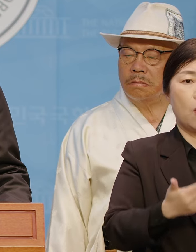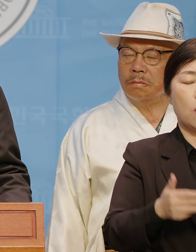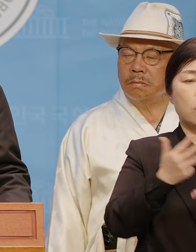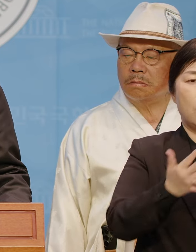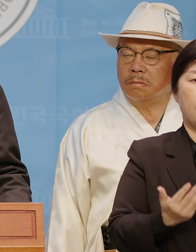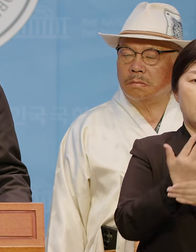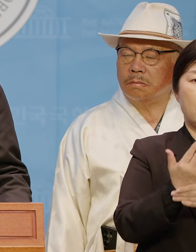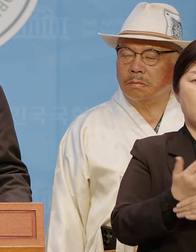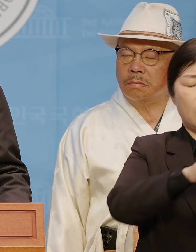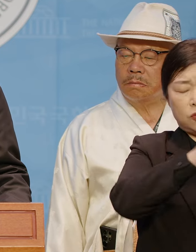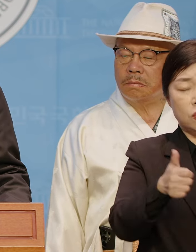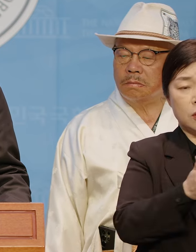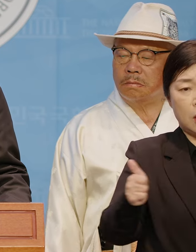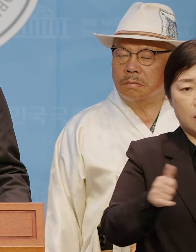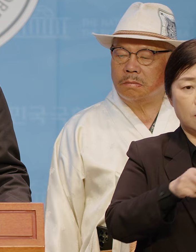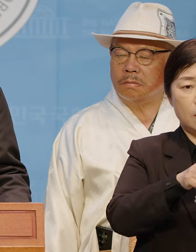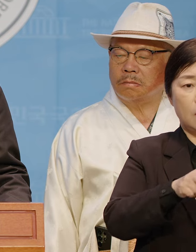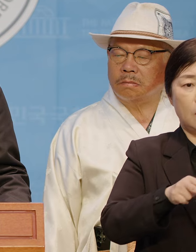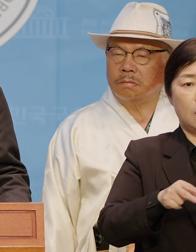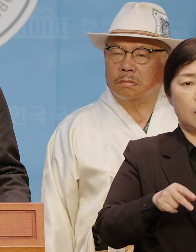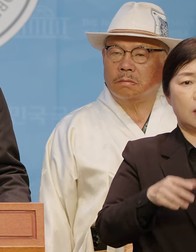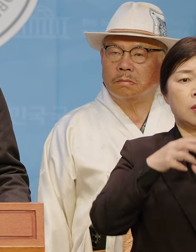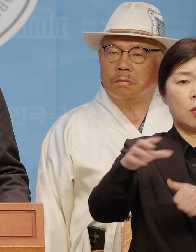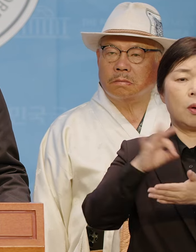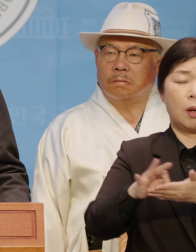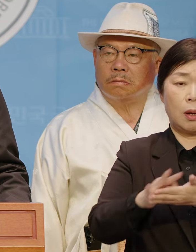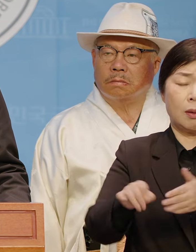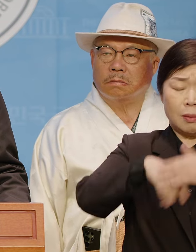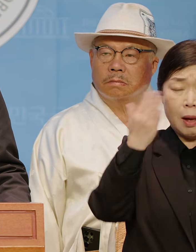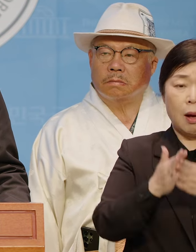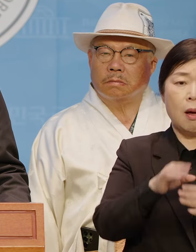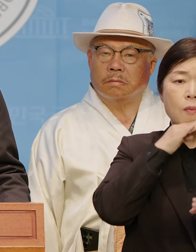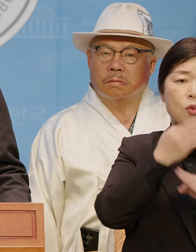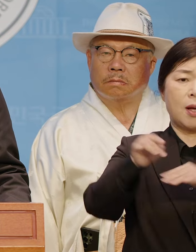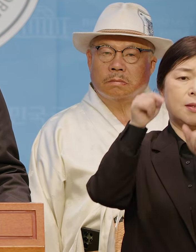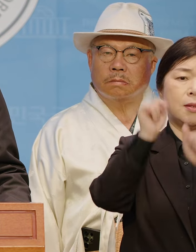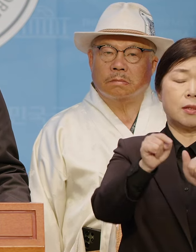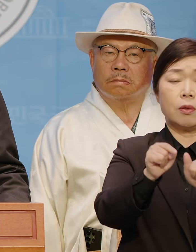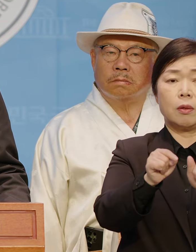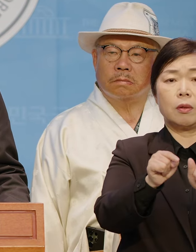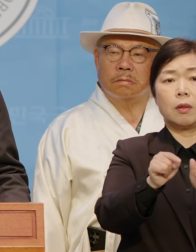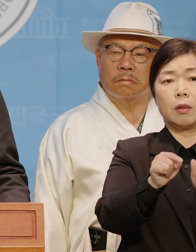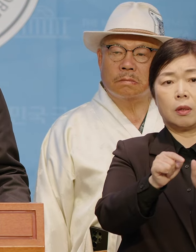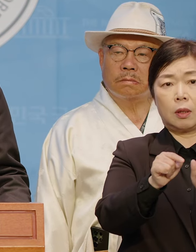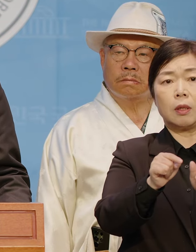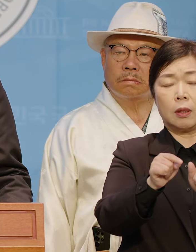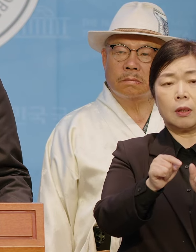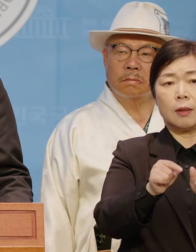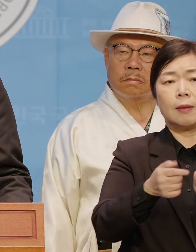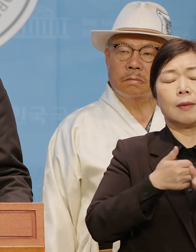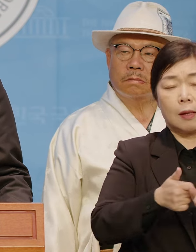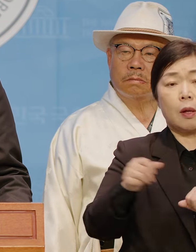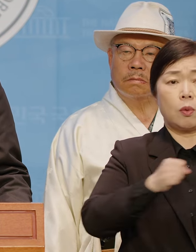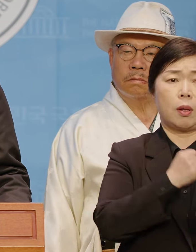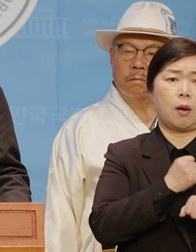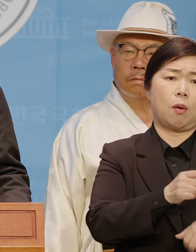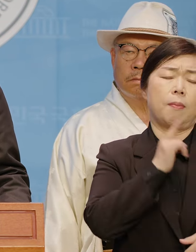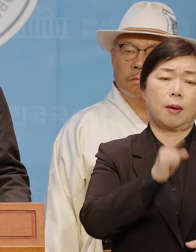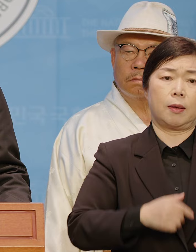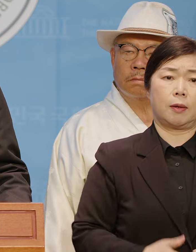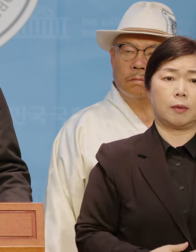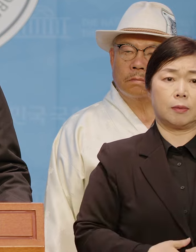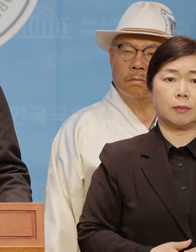참사도 다 북한 지령으로 이루어진 시체이다라는 입에 담기조차 참담한 막말을